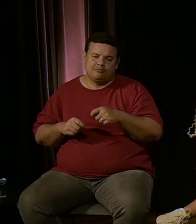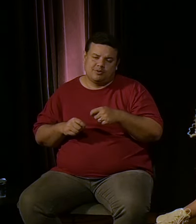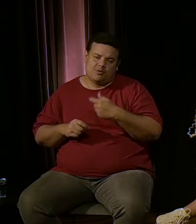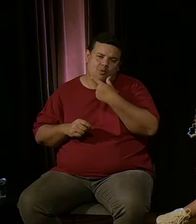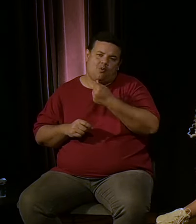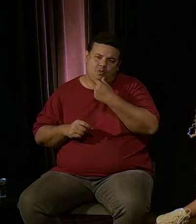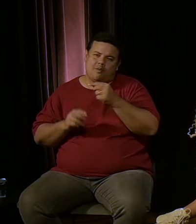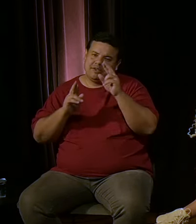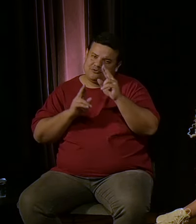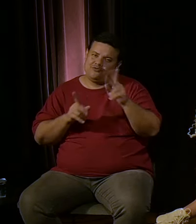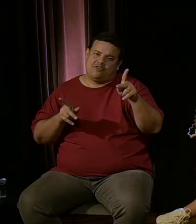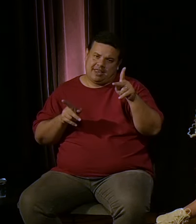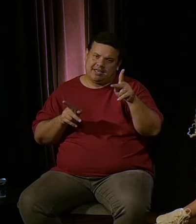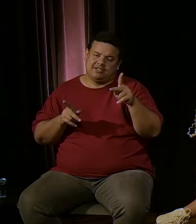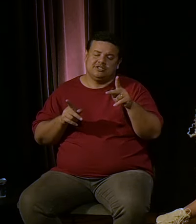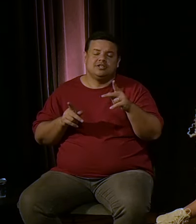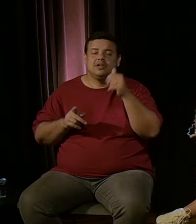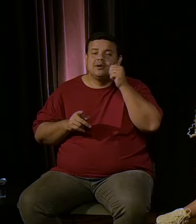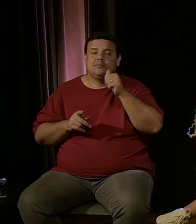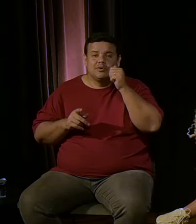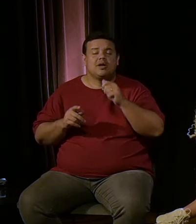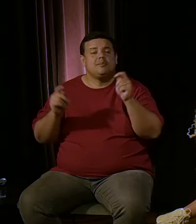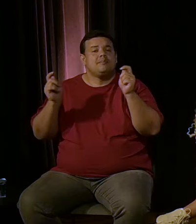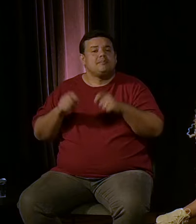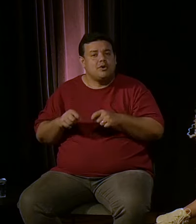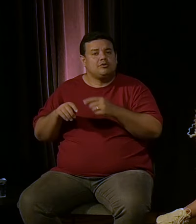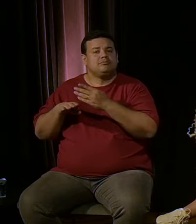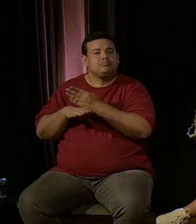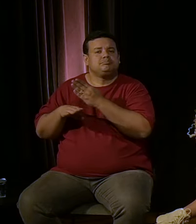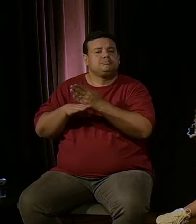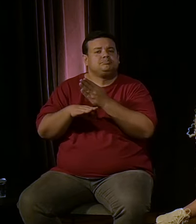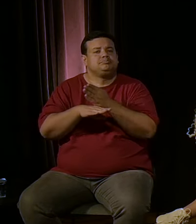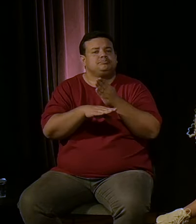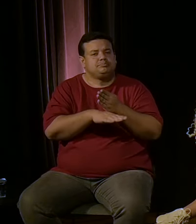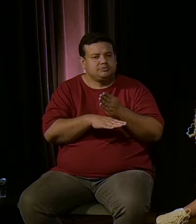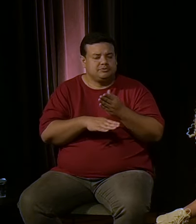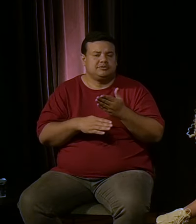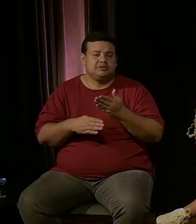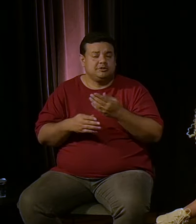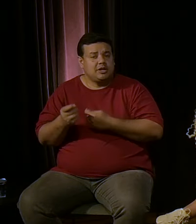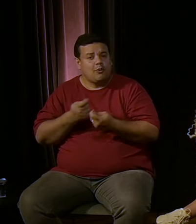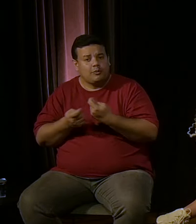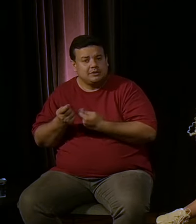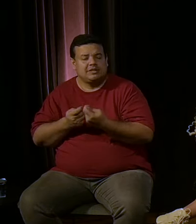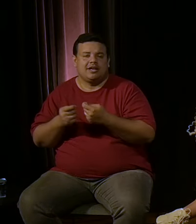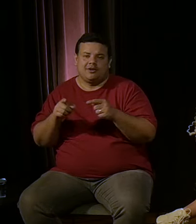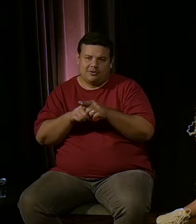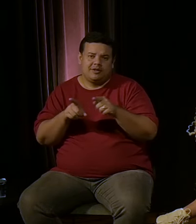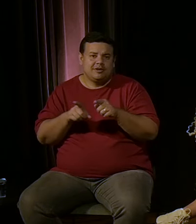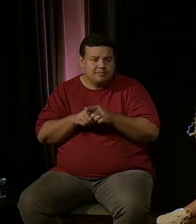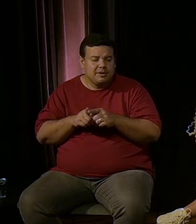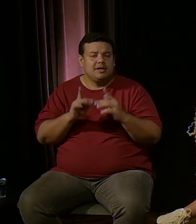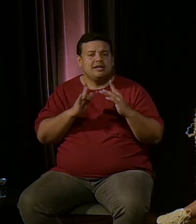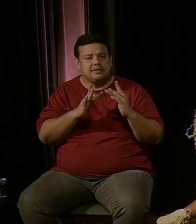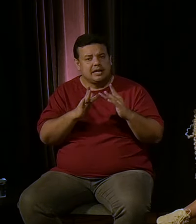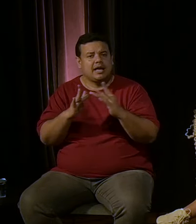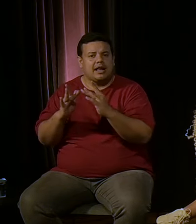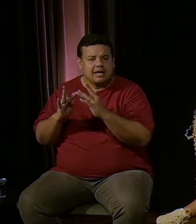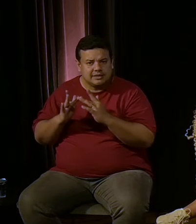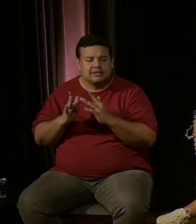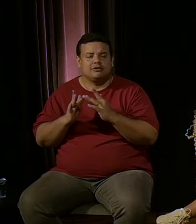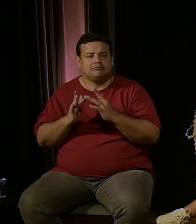homens, podendo estar se deslocando, transitando nesses espaços e negociando também essa relação